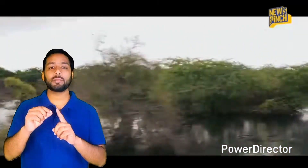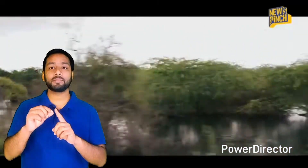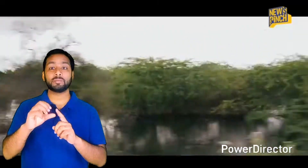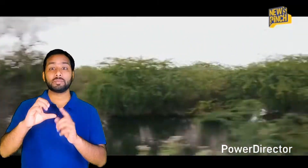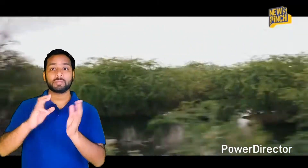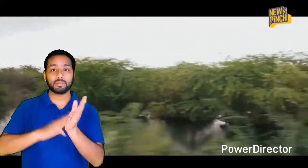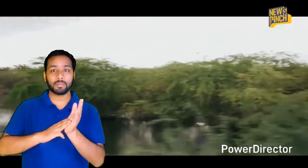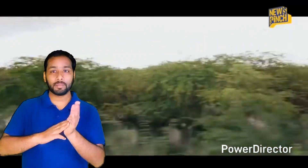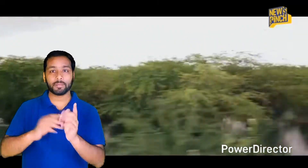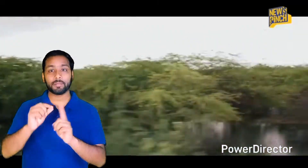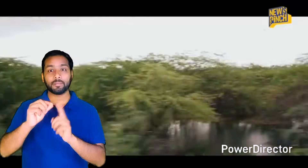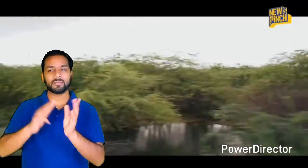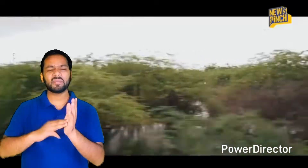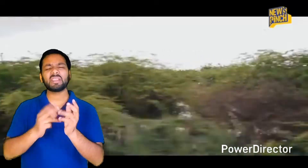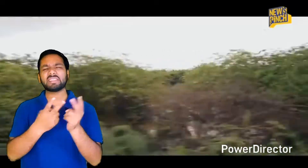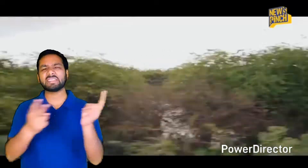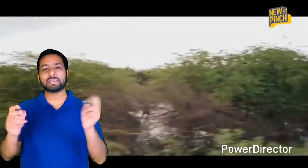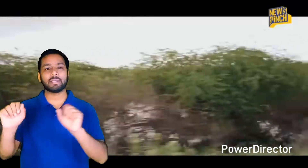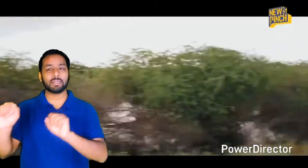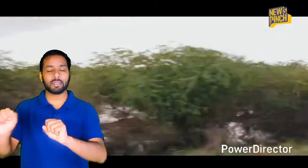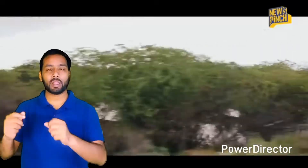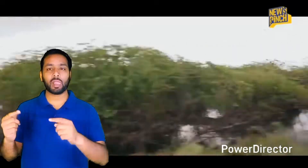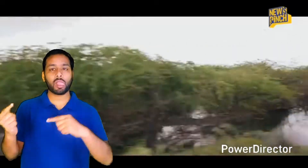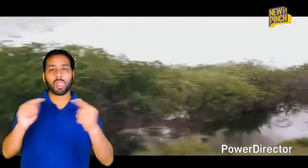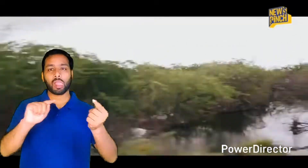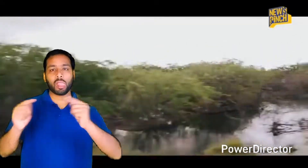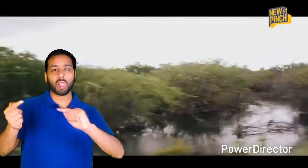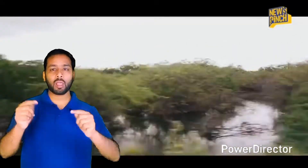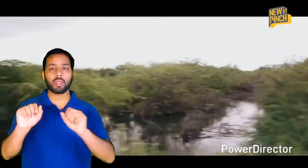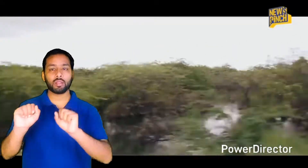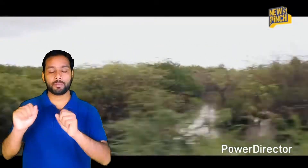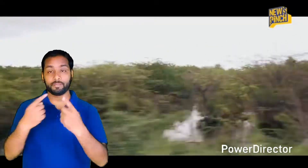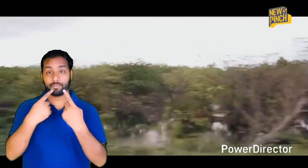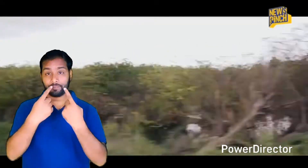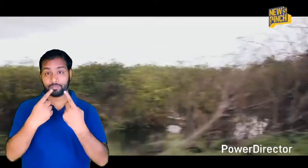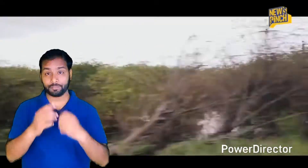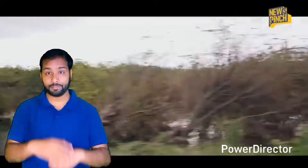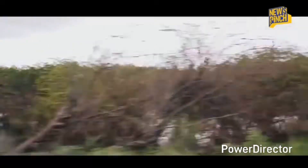आज भी एक दूसरे पर आरोप प्रत्यारोप कर रहे हैं।